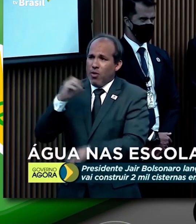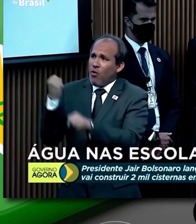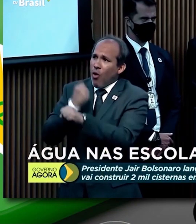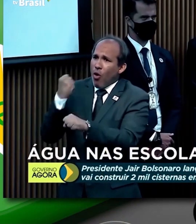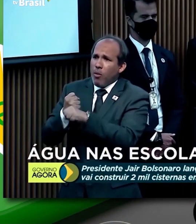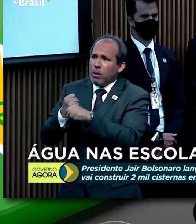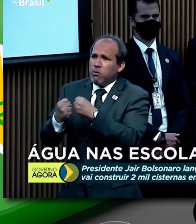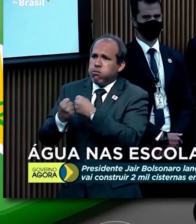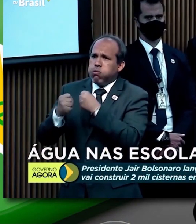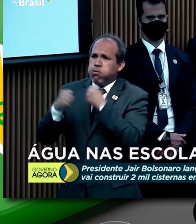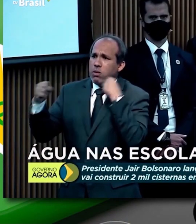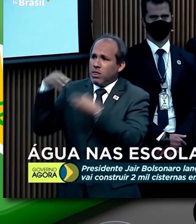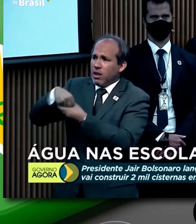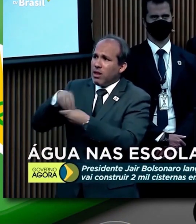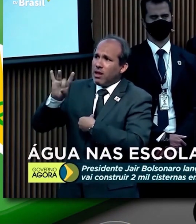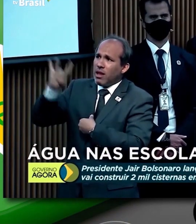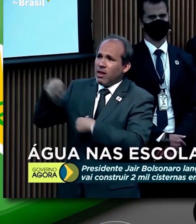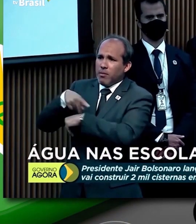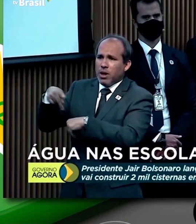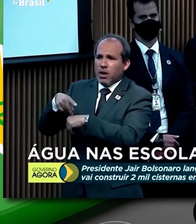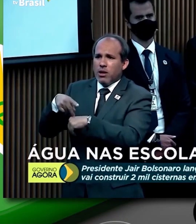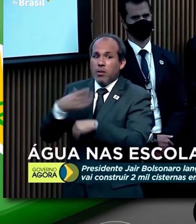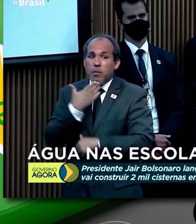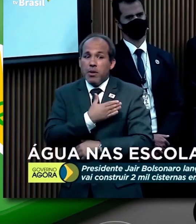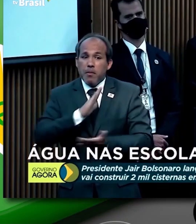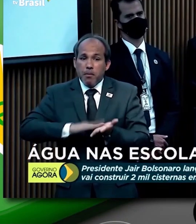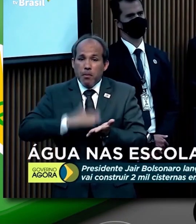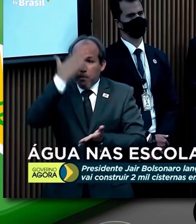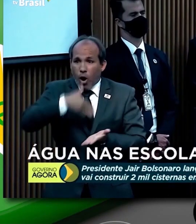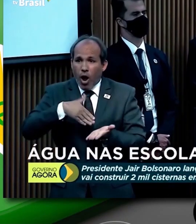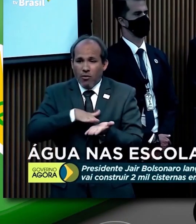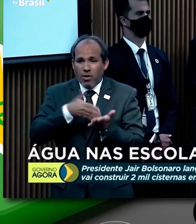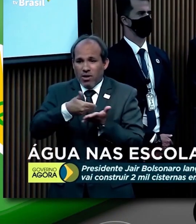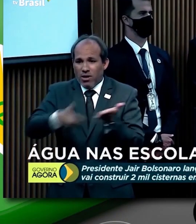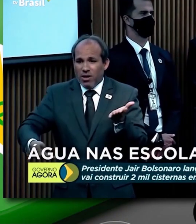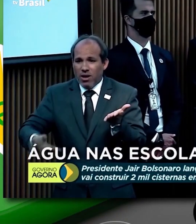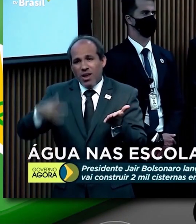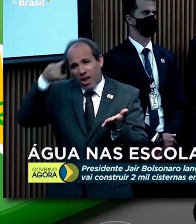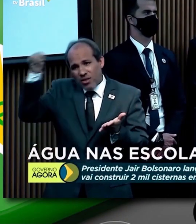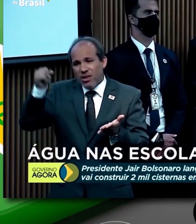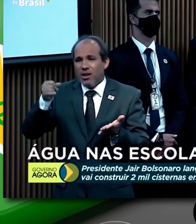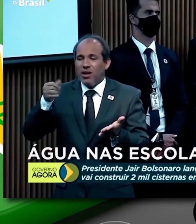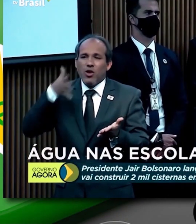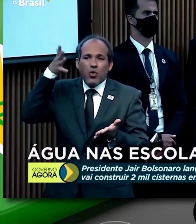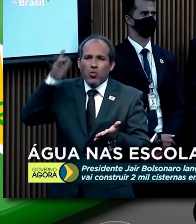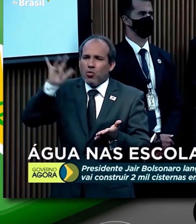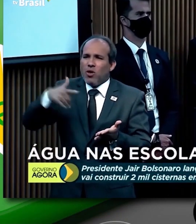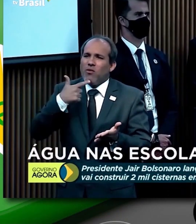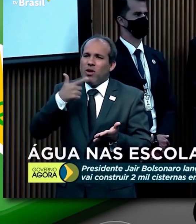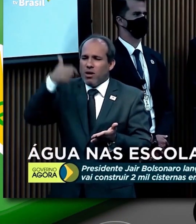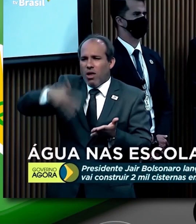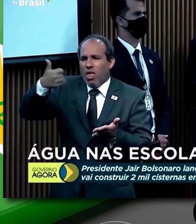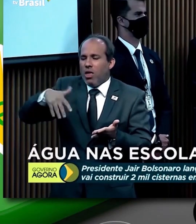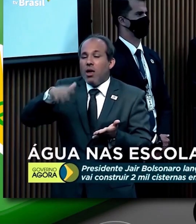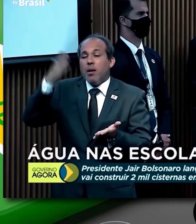obras faraônicas esse país e eu pedi para ele oficialmente para evitar ficar apenas no discurso era para isso que prestava